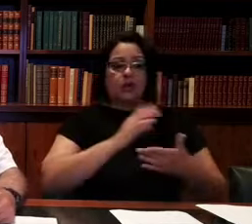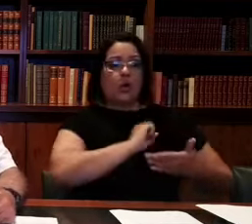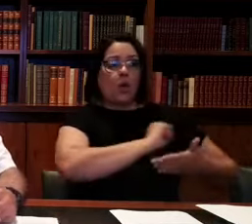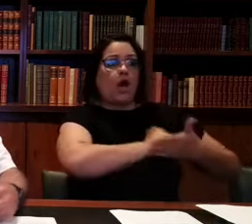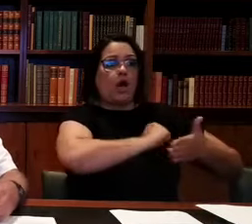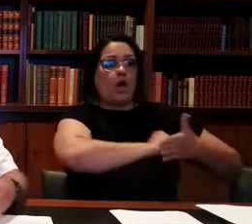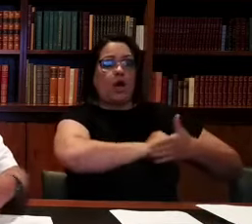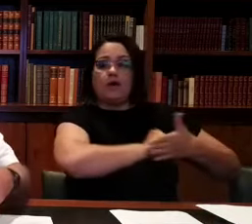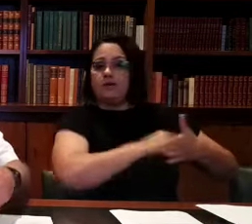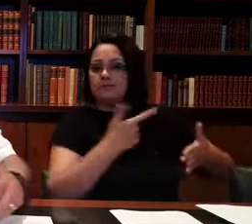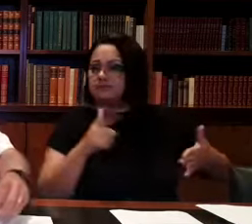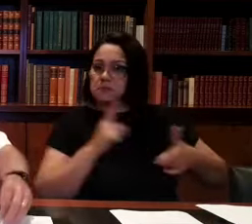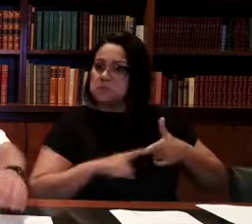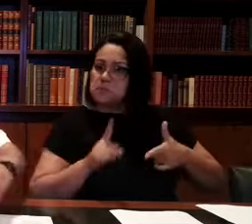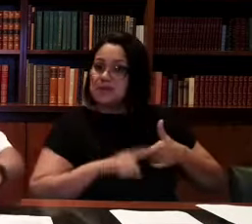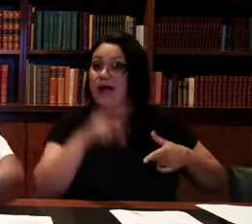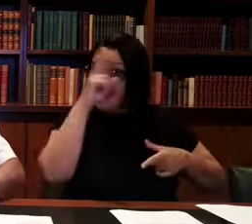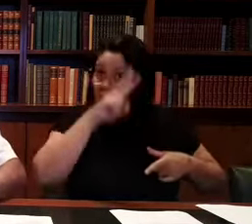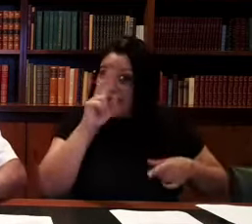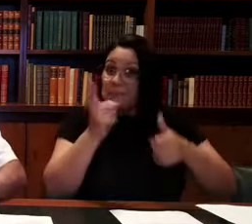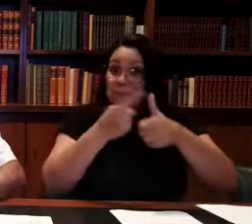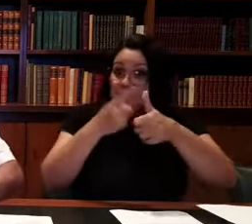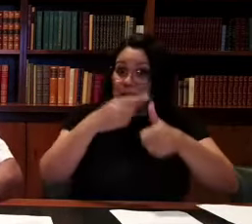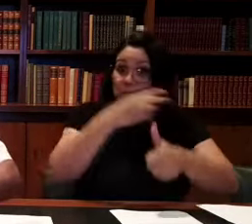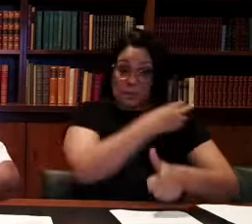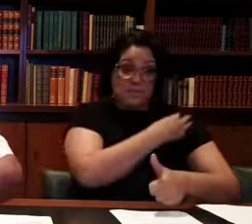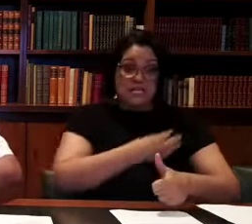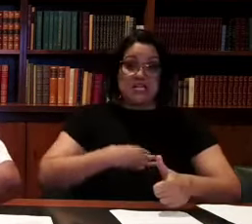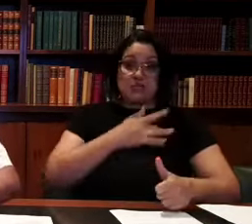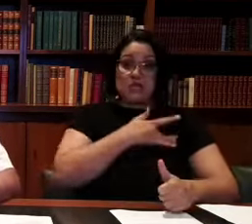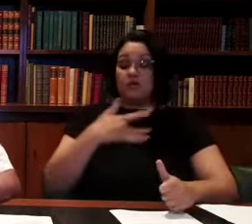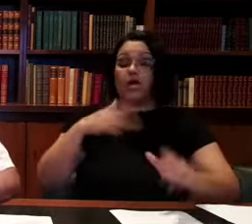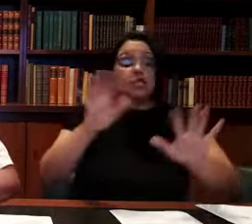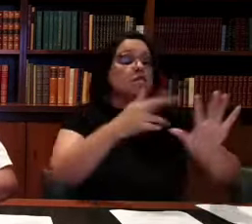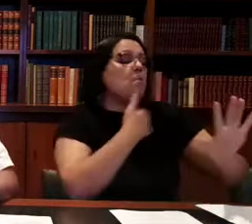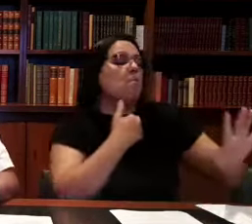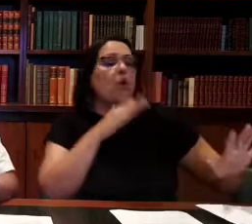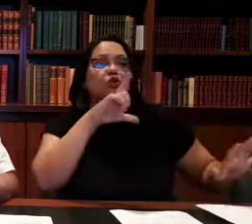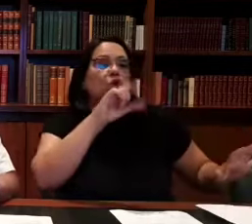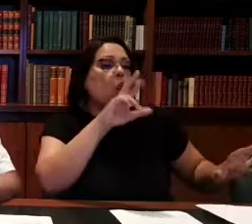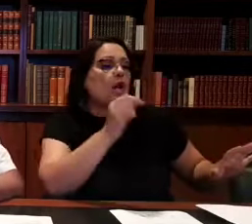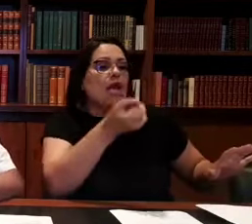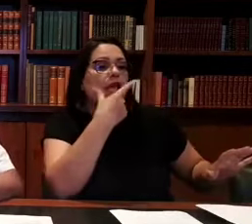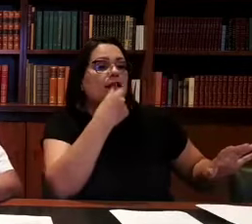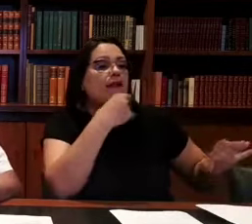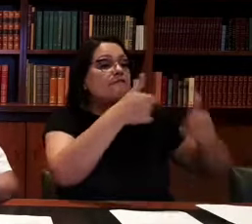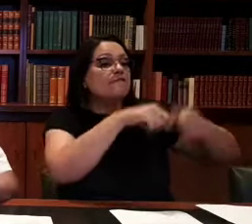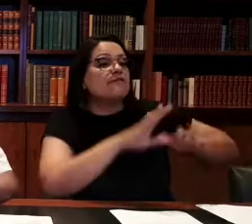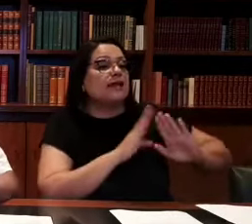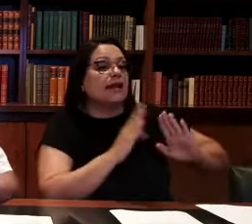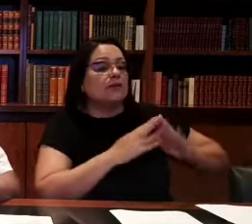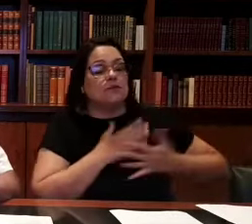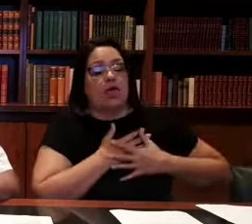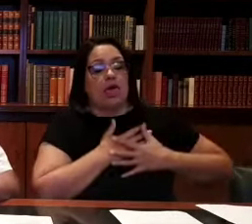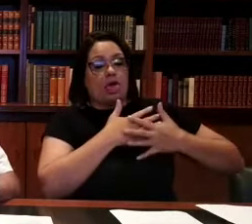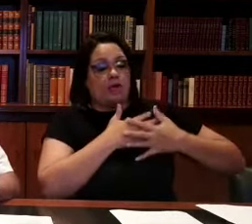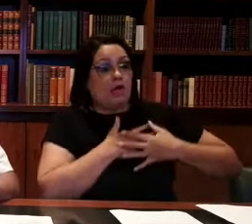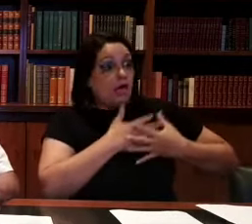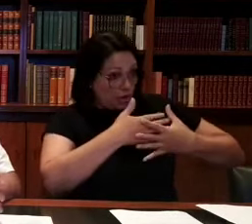arritmia você leva aquele primeiro menino da Saúde lá trás arritmia fica em casa quando tiver com falta de ar